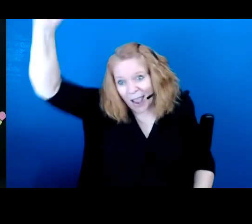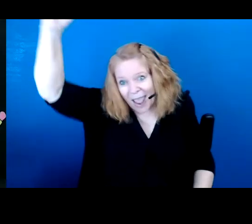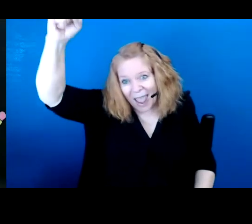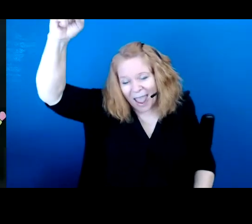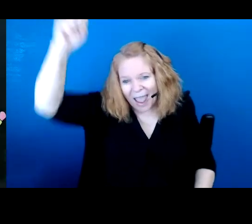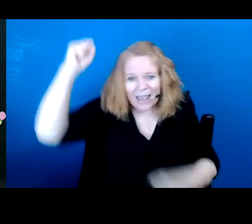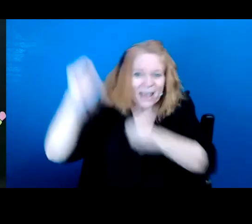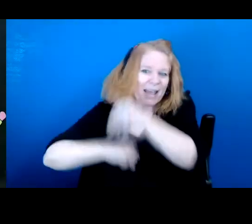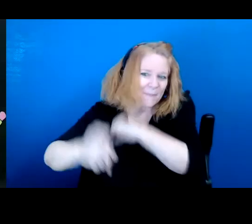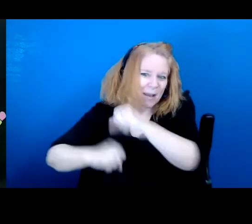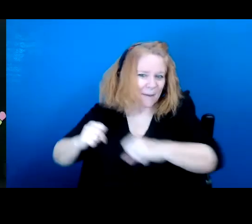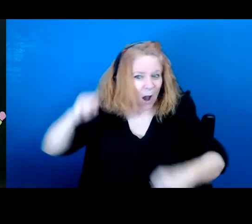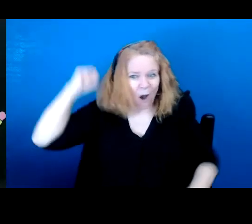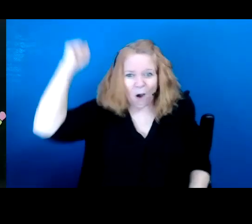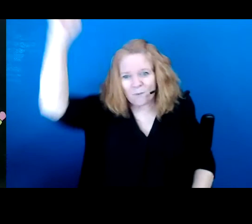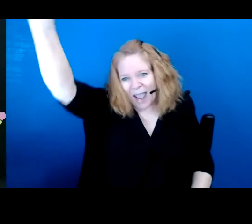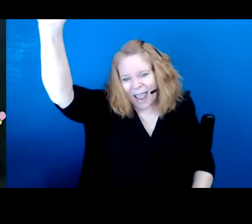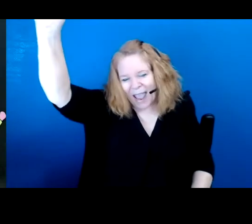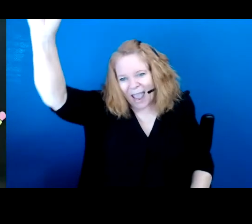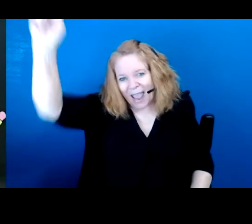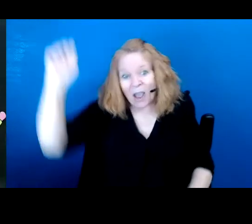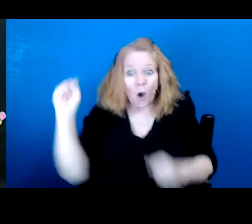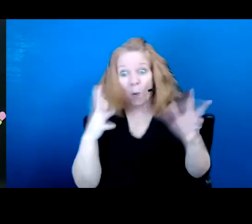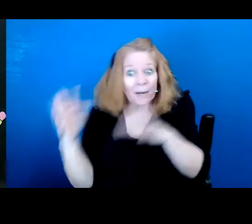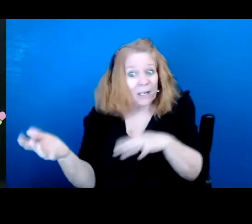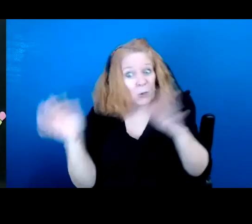y bueno sí